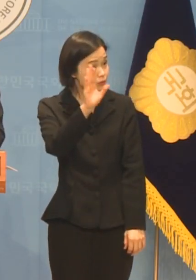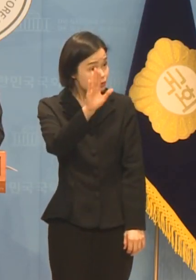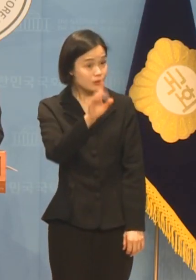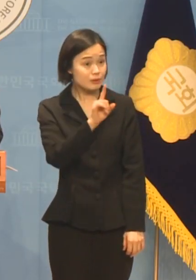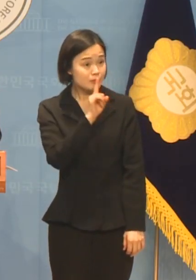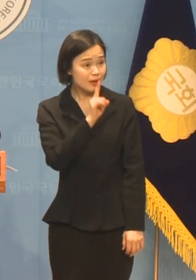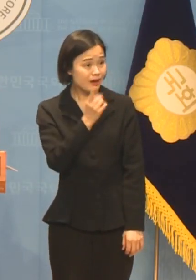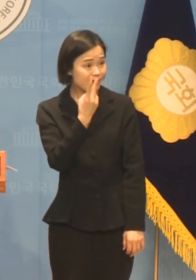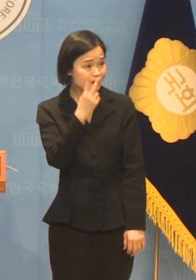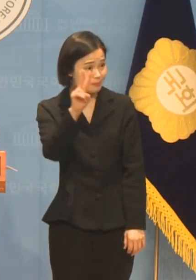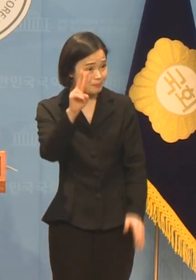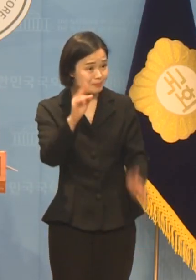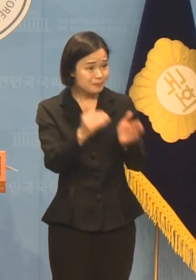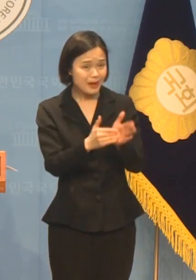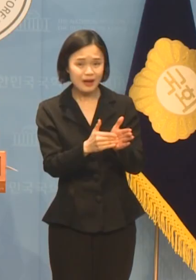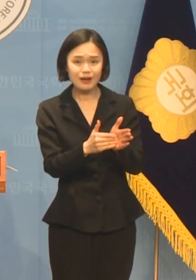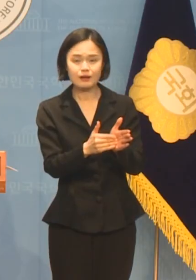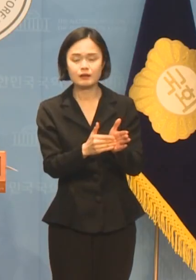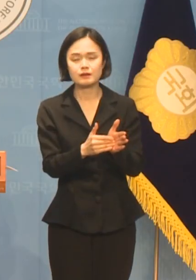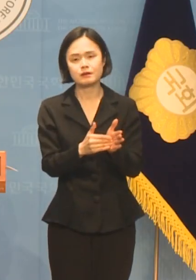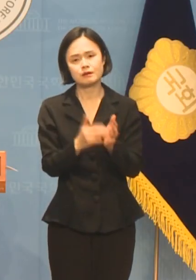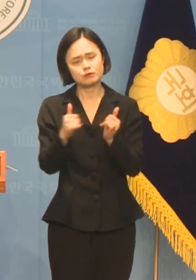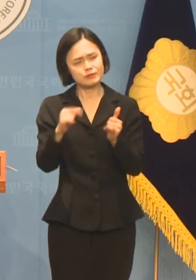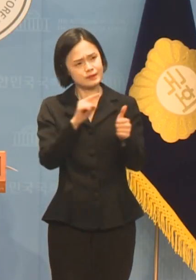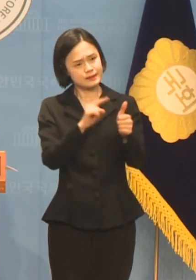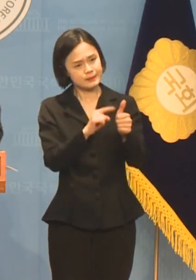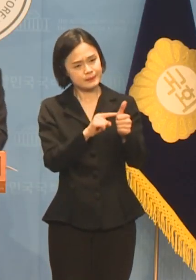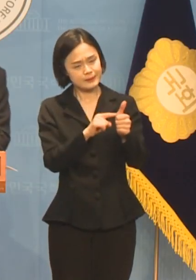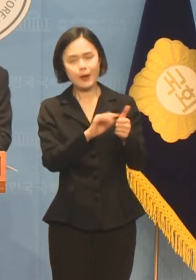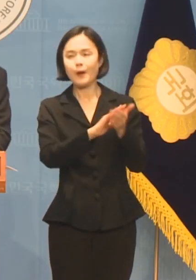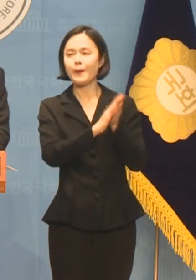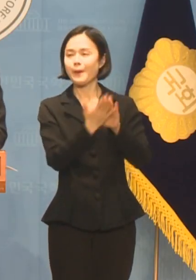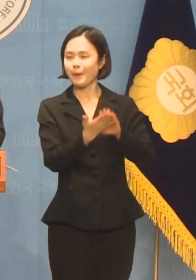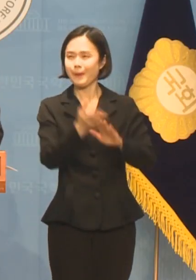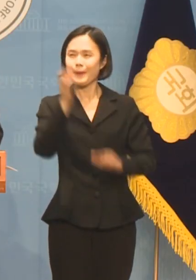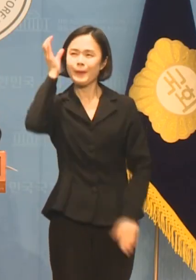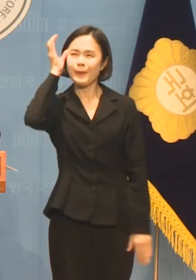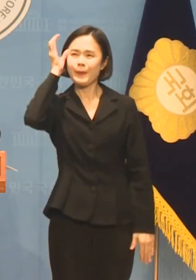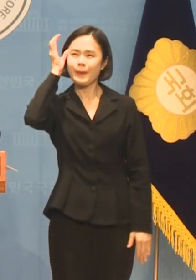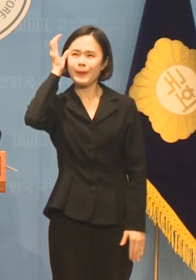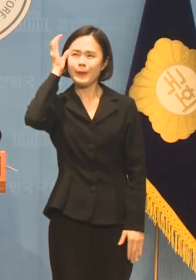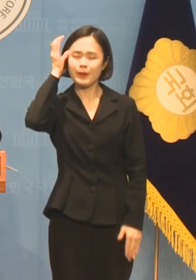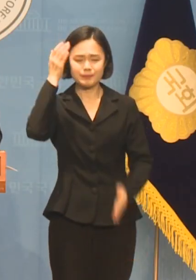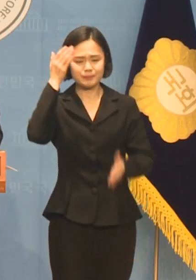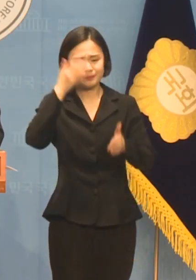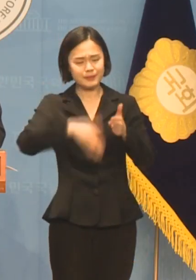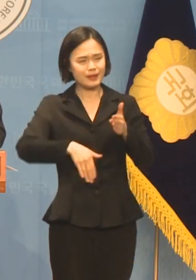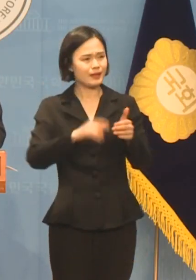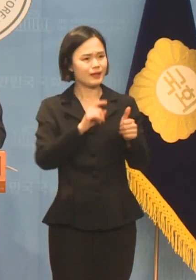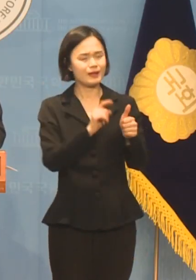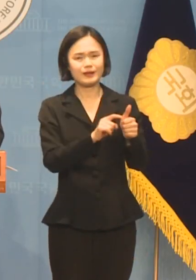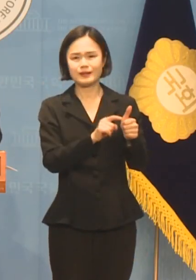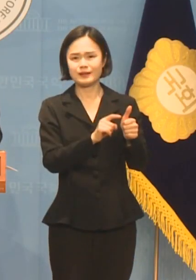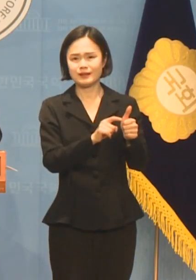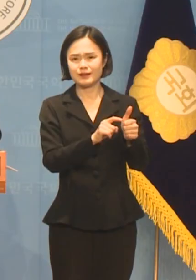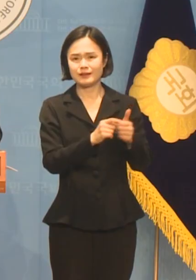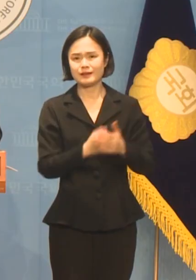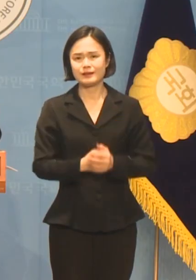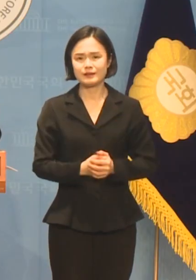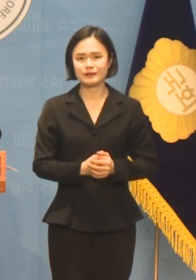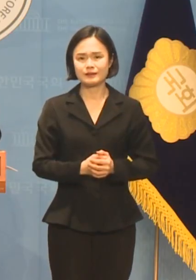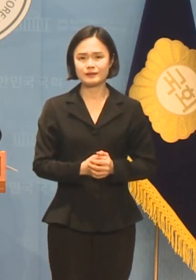국민들은 변화를 기대했습니다. 혹시나 했지만 역시나였습니다. 반도체와